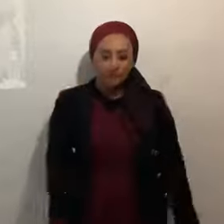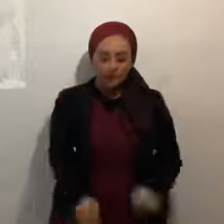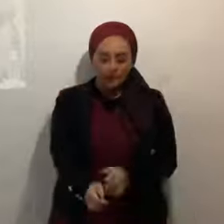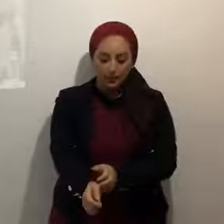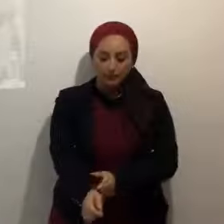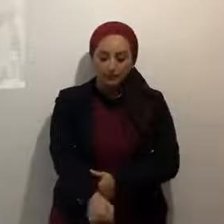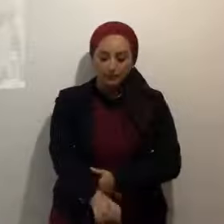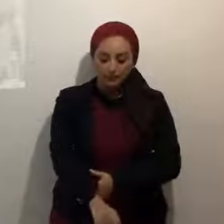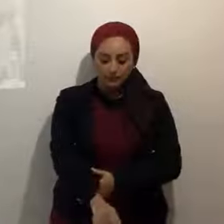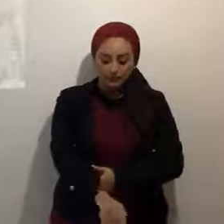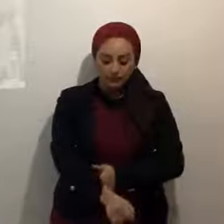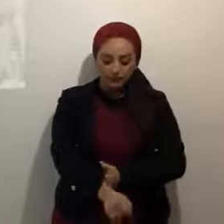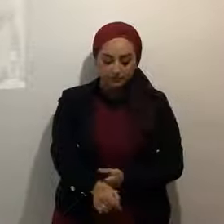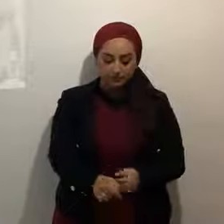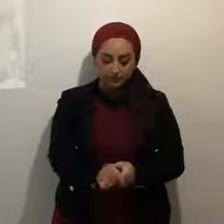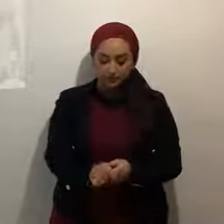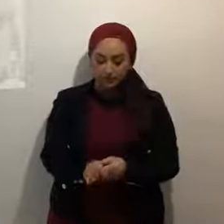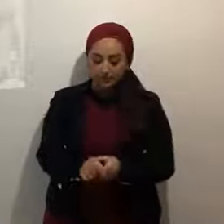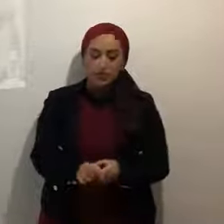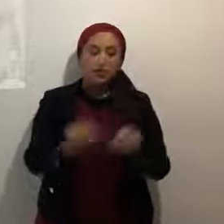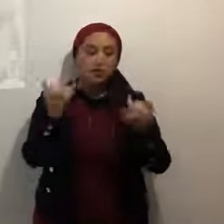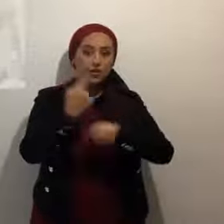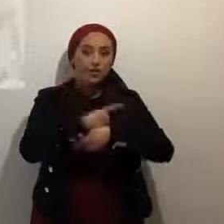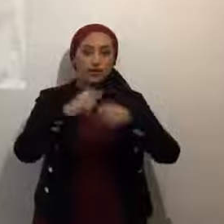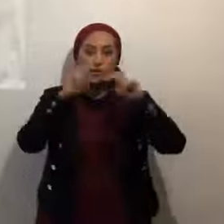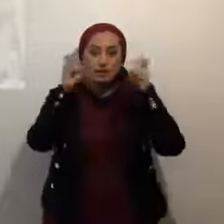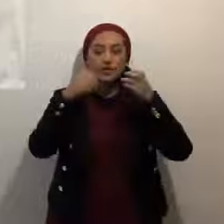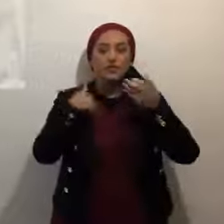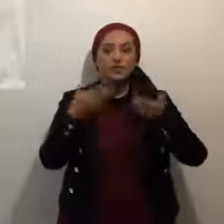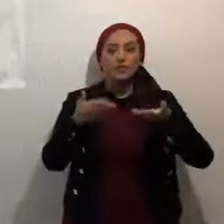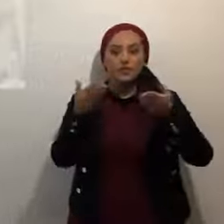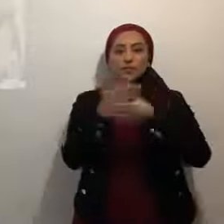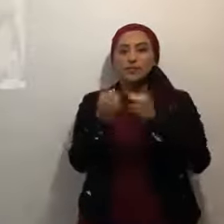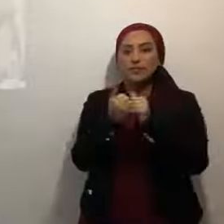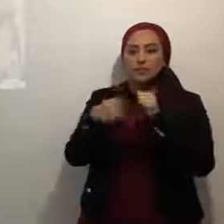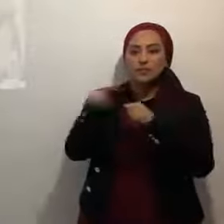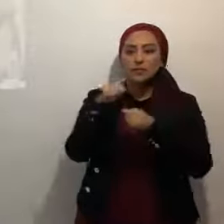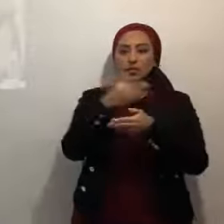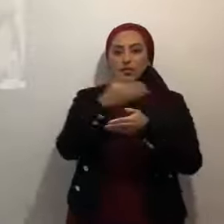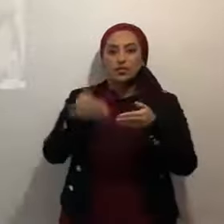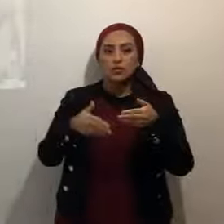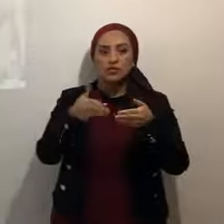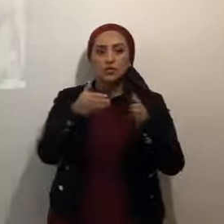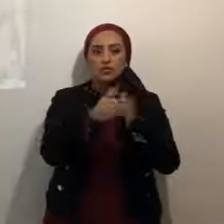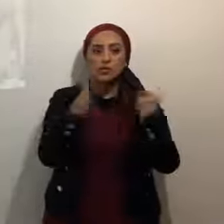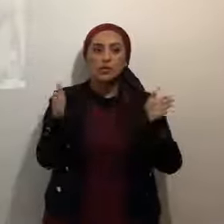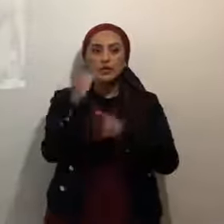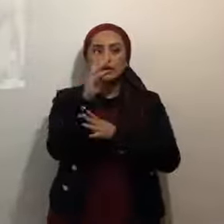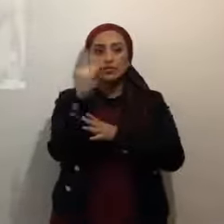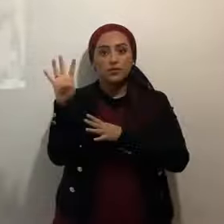Miren, este tema que les voy a dar de recta final 64 es para crecer